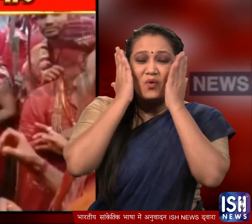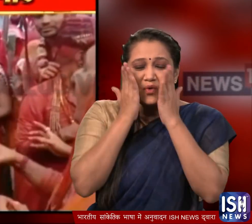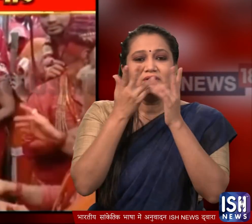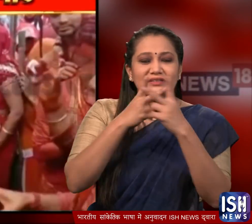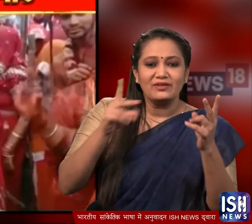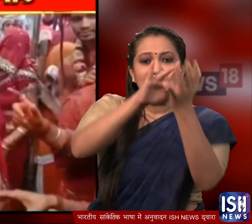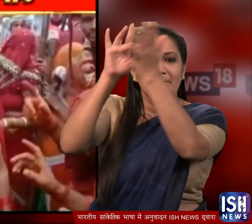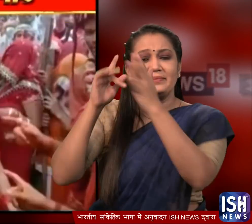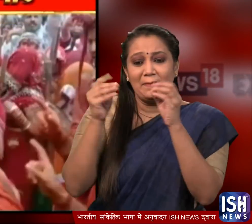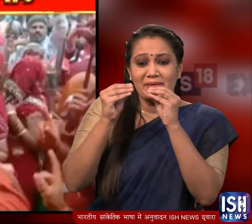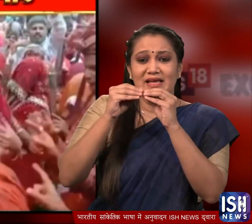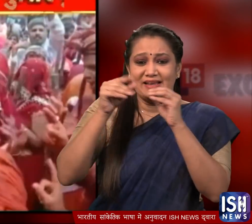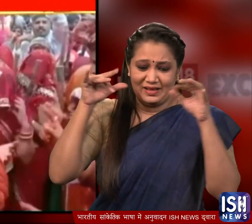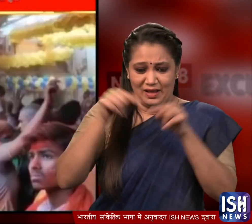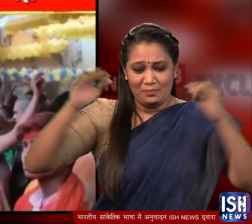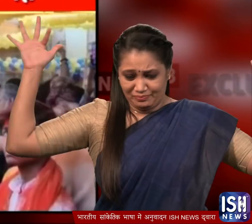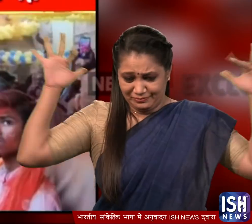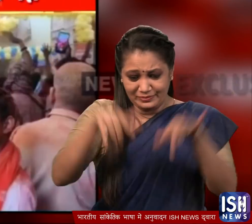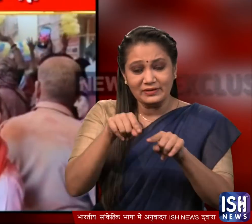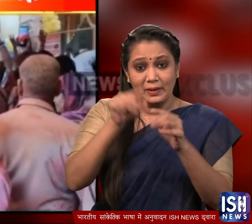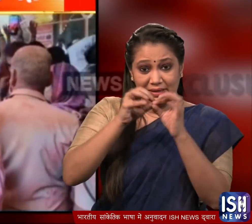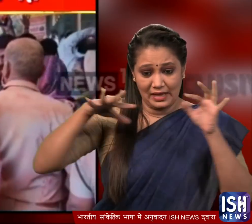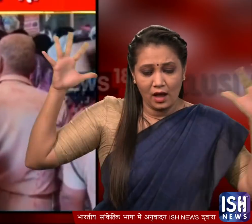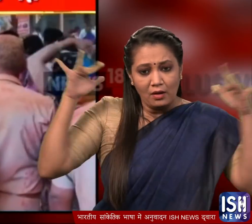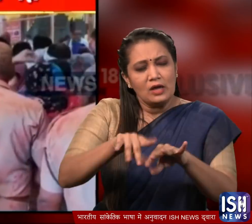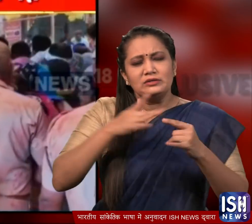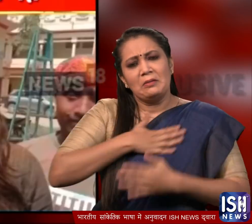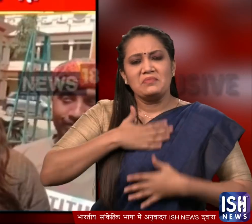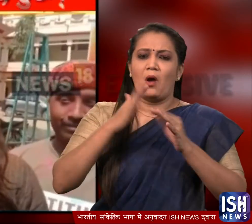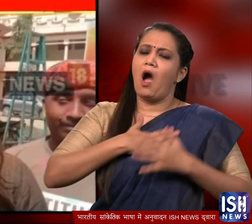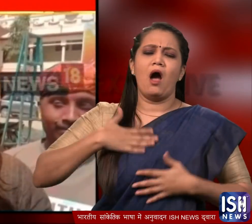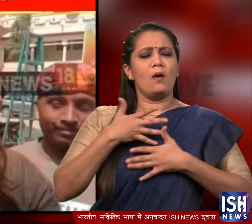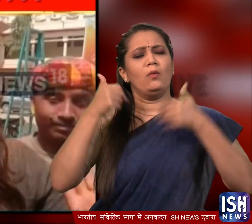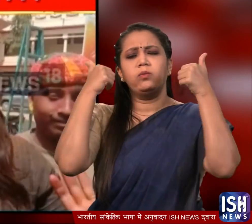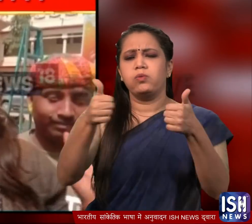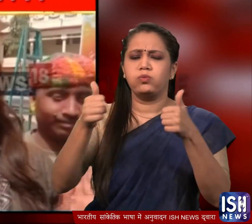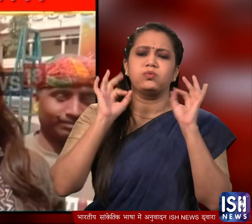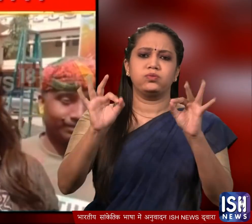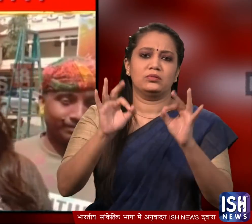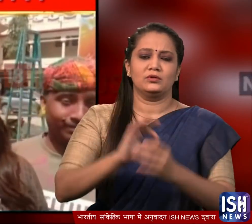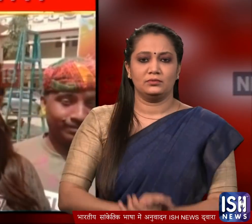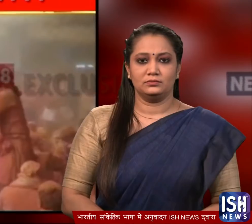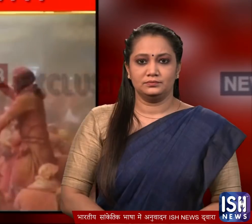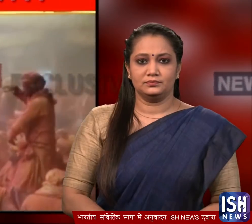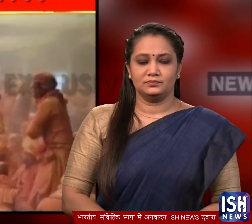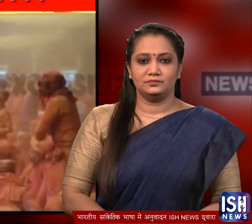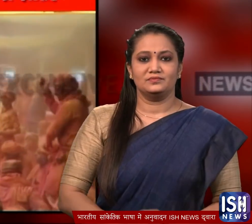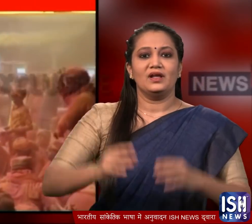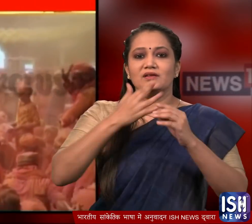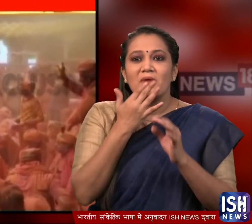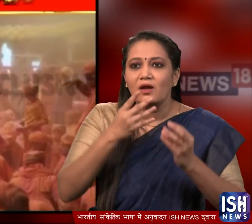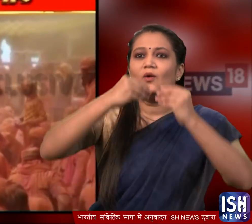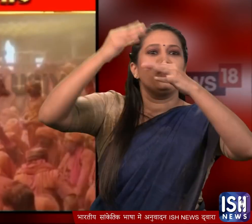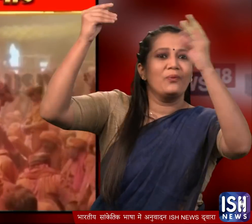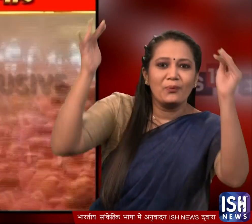होली के मौके पर दूसरी जगहों से बरसाना पहुंचे लोगों पर भी वहां की होली का खुमार चढ़ा दिखा। बहुत मजा आ रहा है, बहुत बढ़िया है, बहुत बढ़िया। जश्न के दौरान